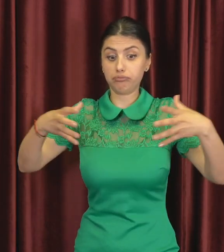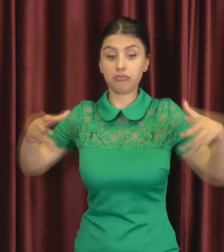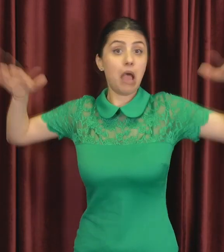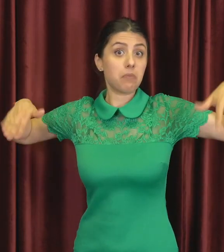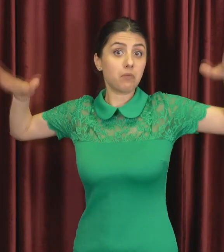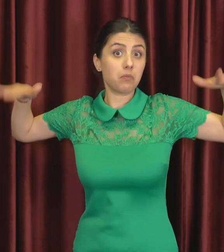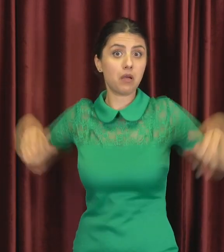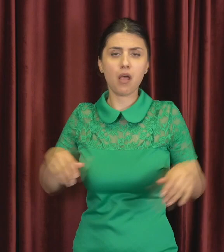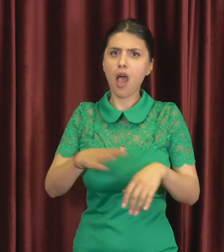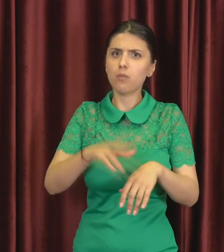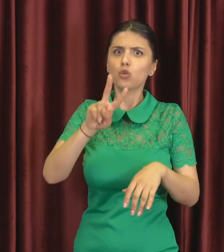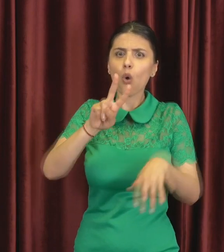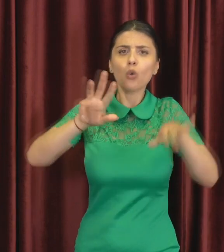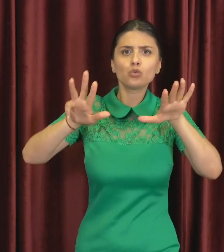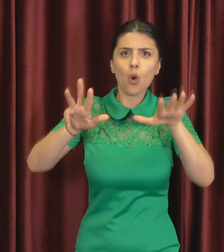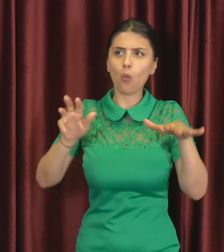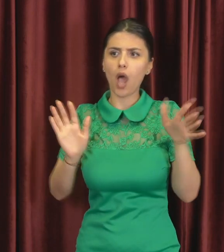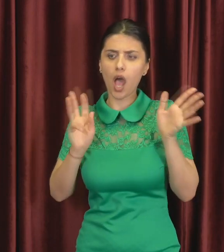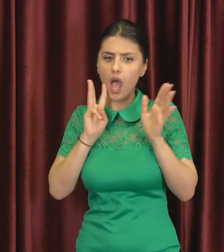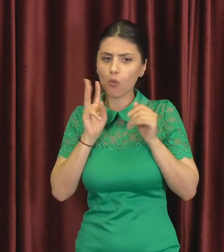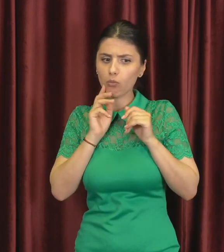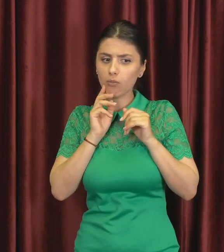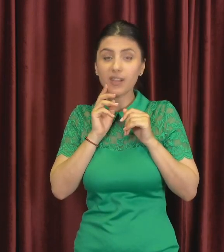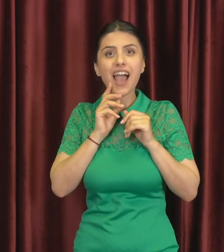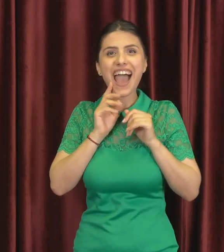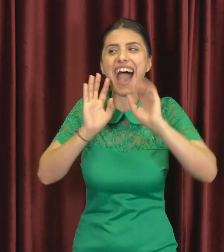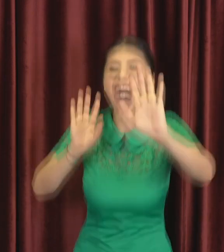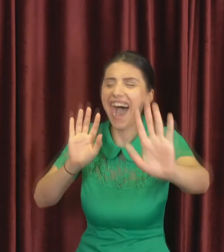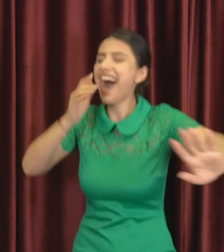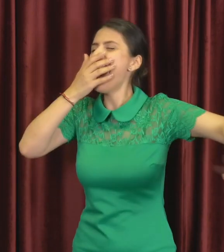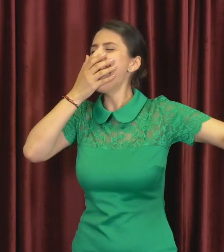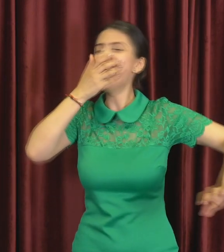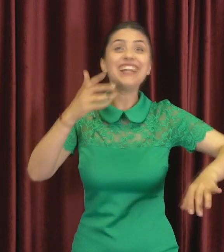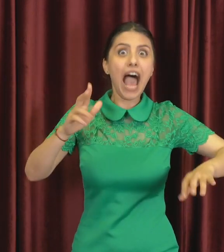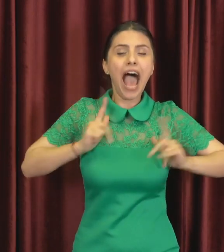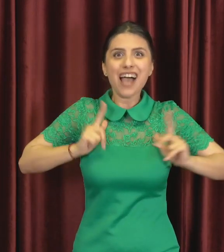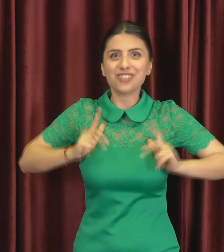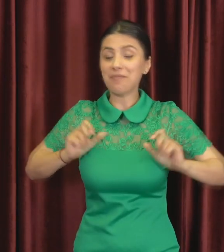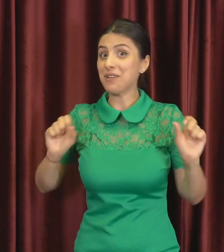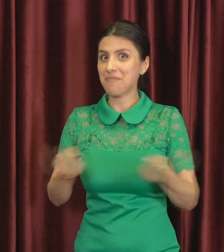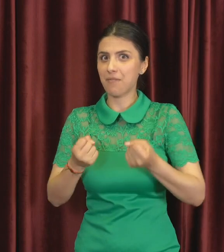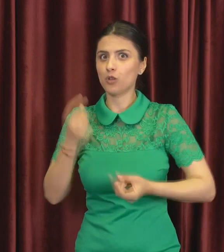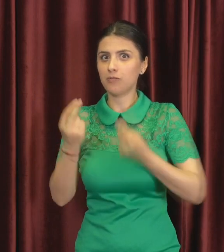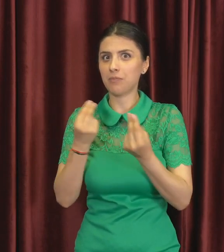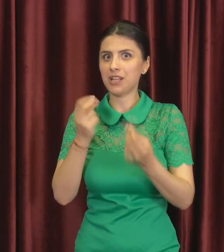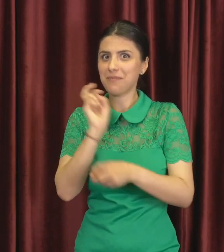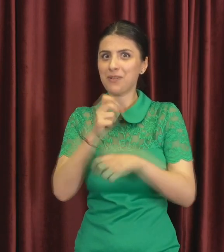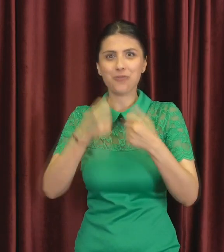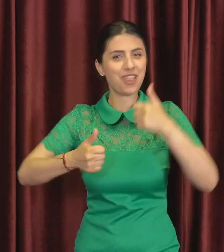de 29. De-abia aștept să particip la toate concursurile! Îmi plac